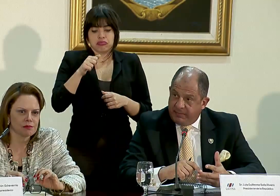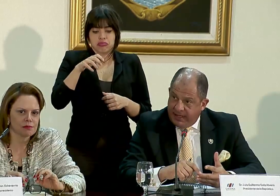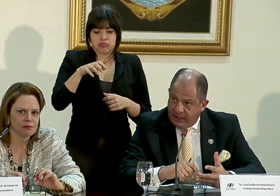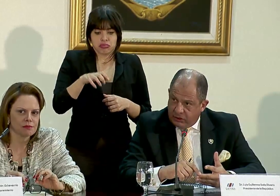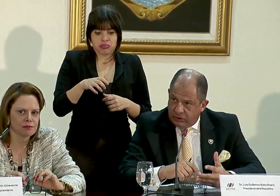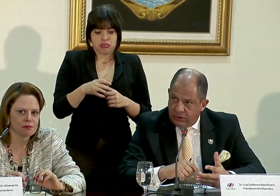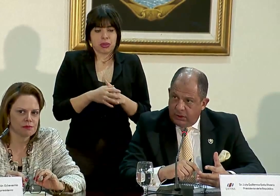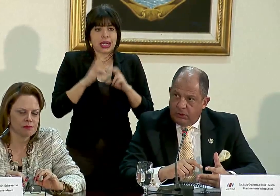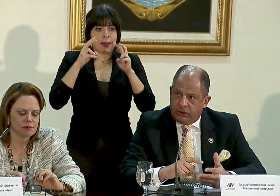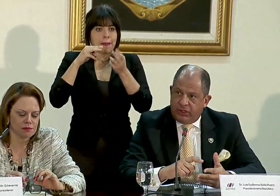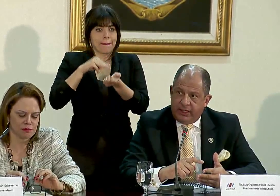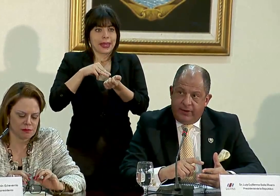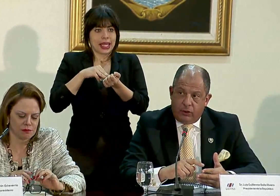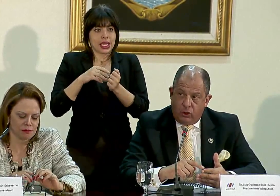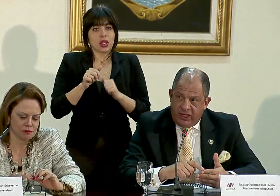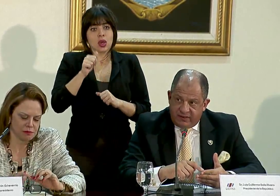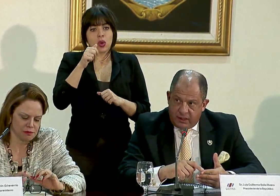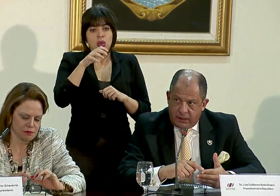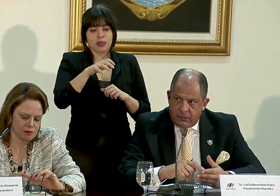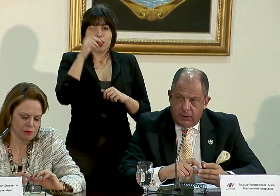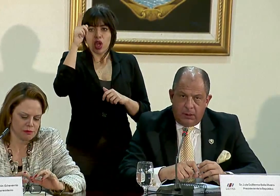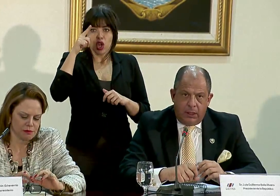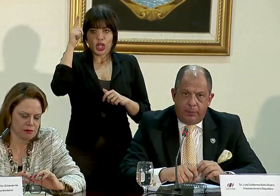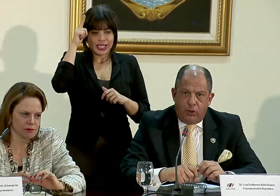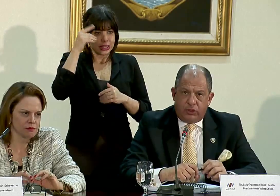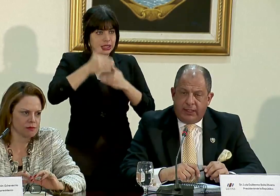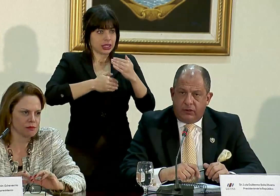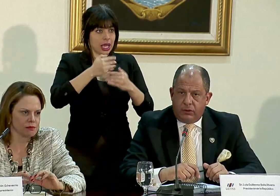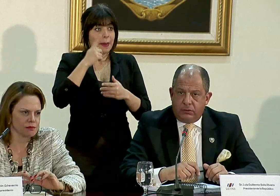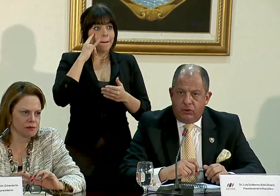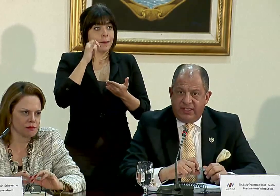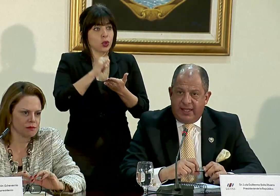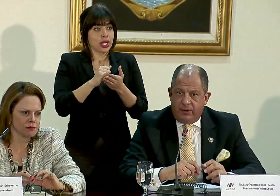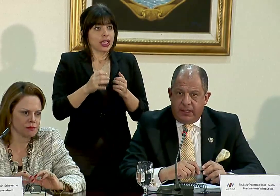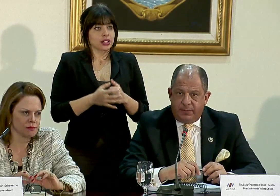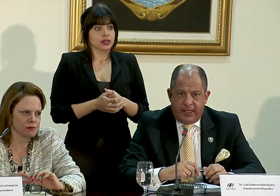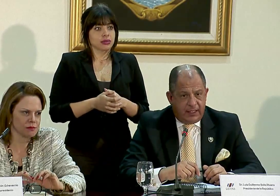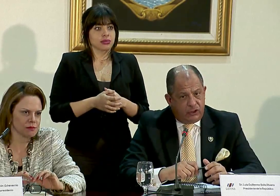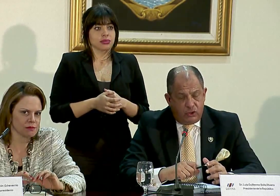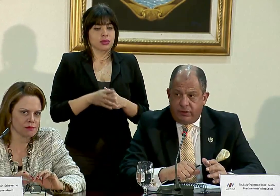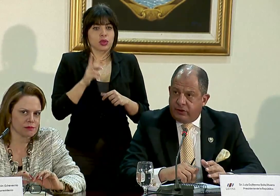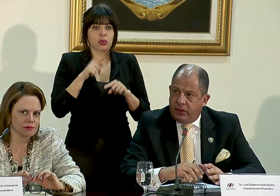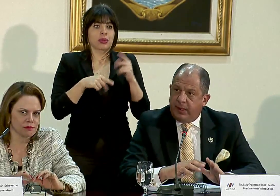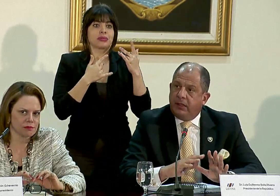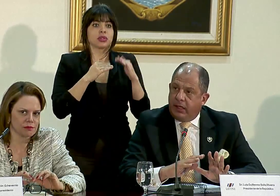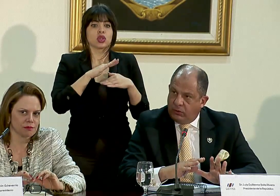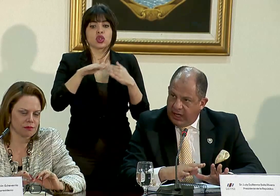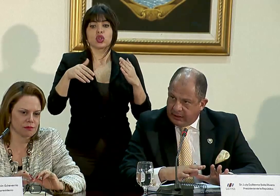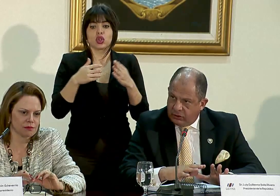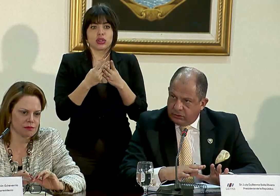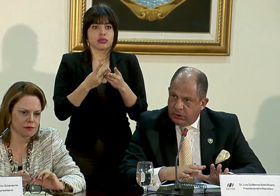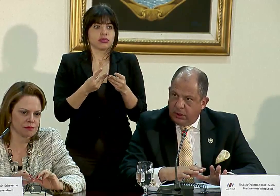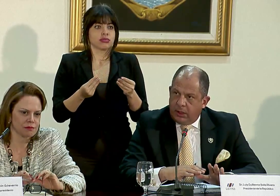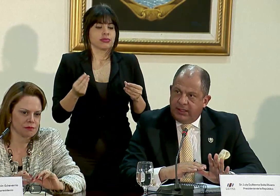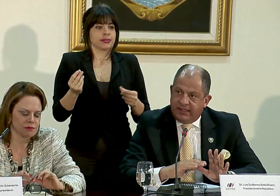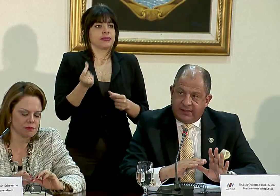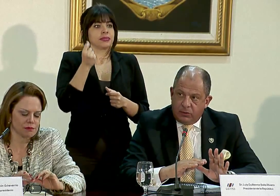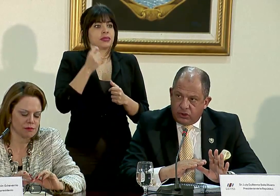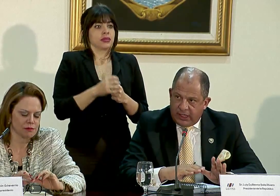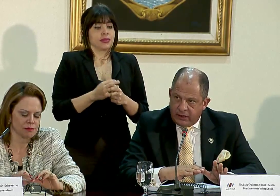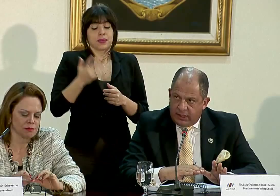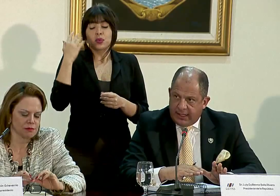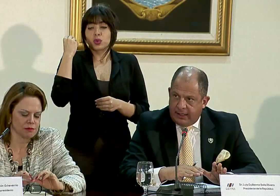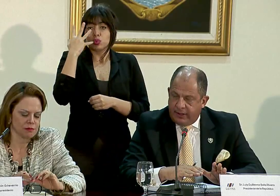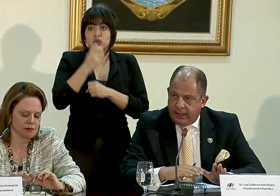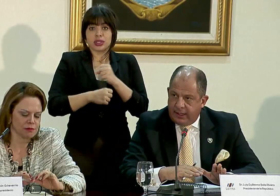que ver con temas médicos otras tienen que ver con logística y por lo tanto no es dable esperar que todo se resuelva en un acto desde